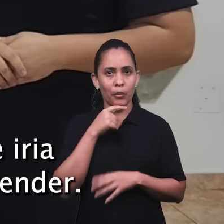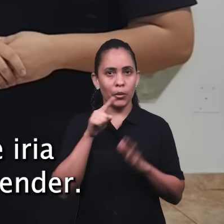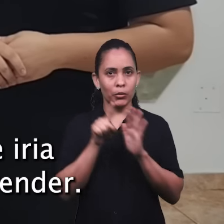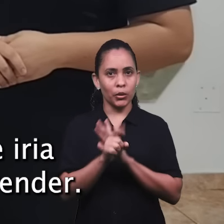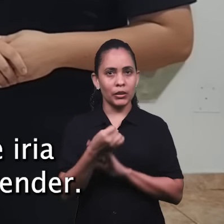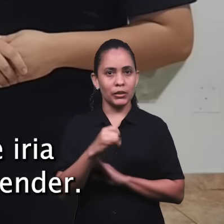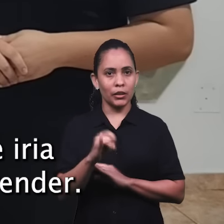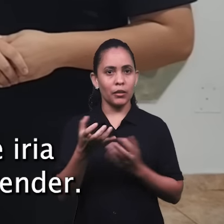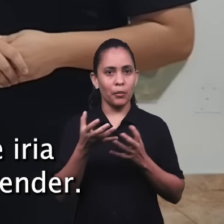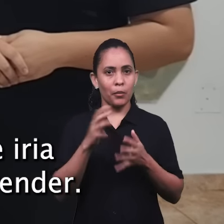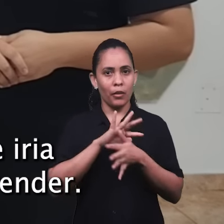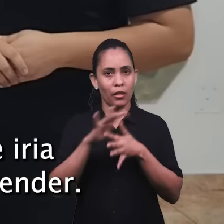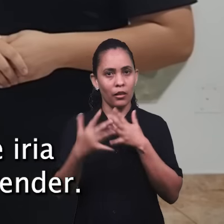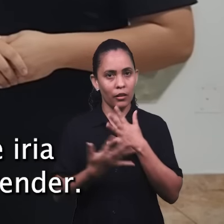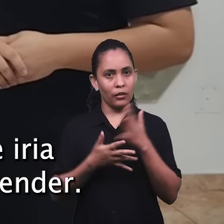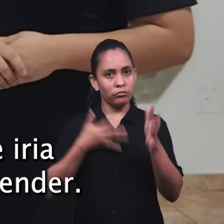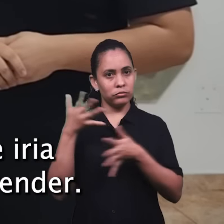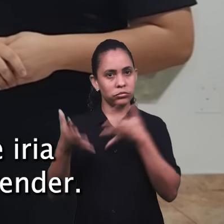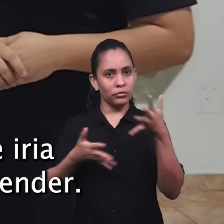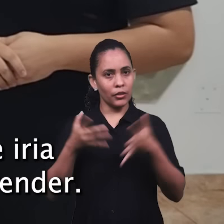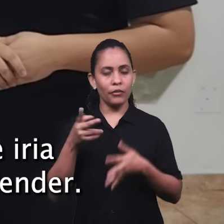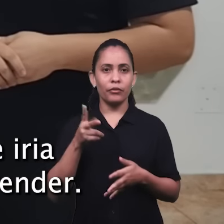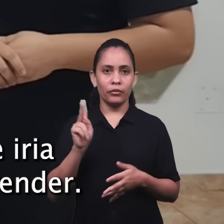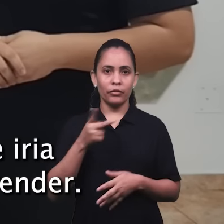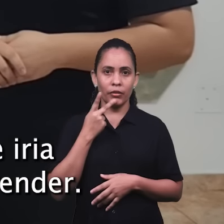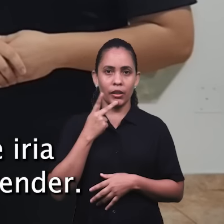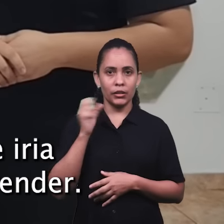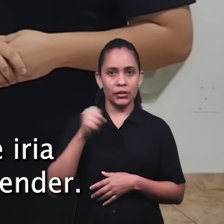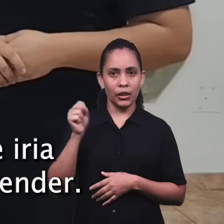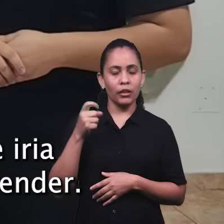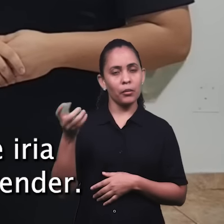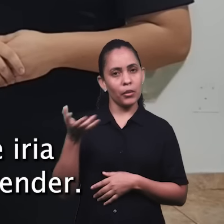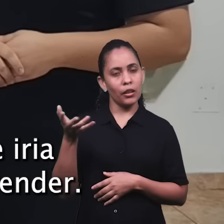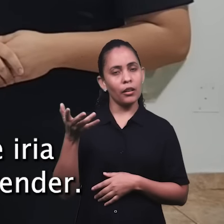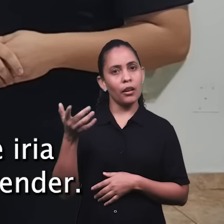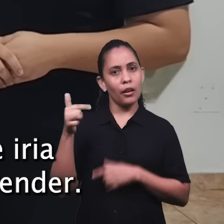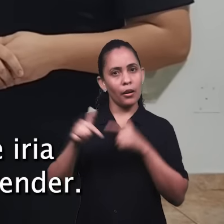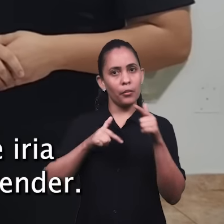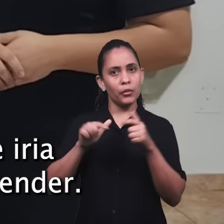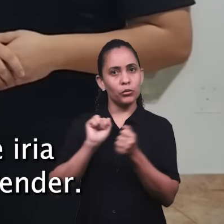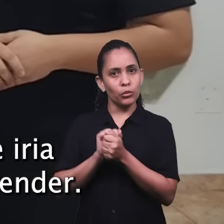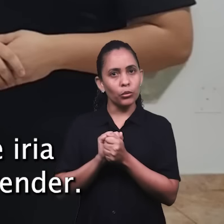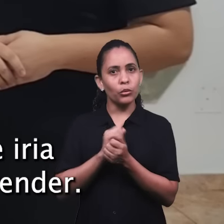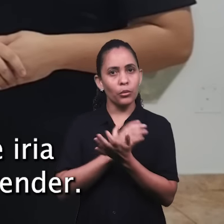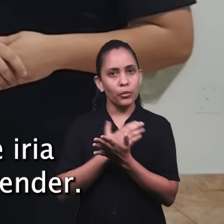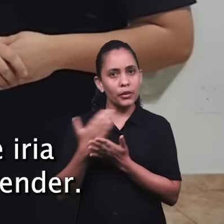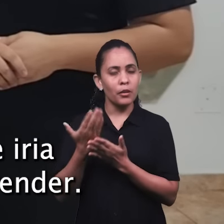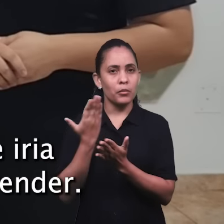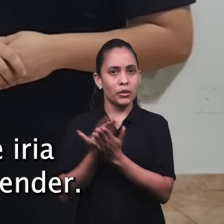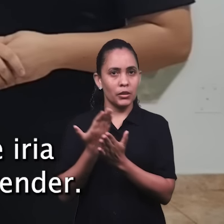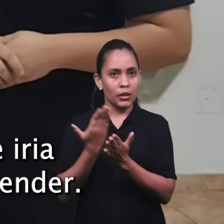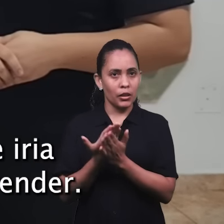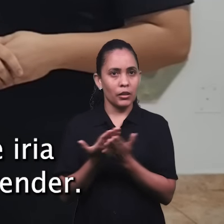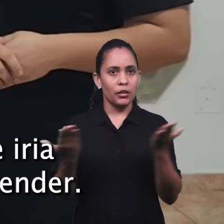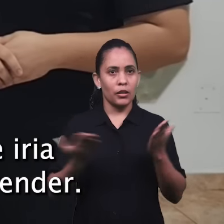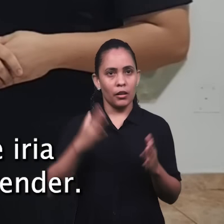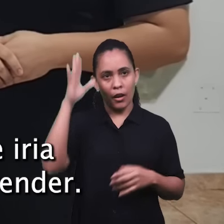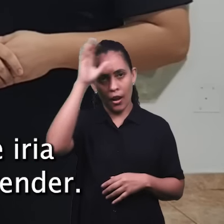una hermana se me acercó y me preguntó si yo iba a aprender el LSB, y yo le dije que sí, y que ella me dijo que